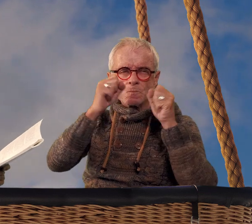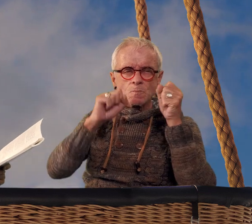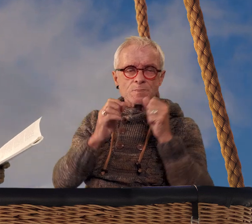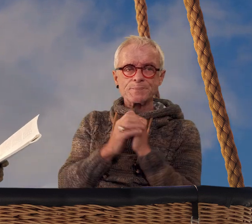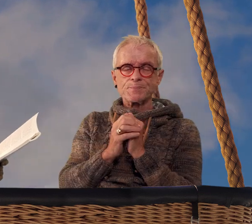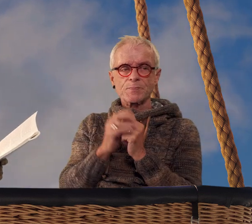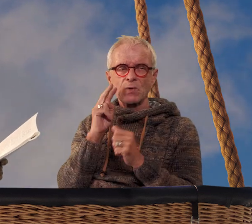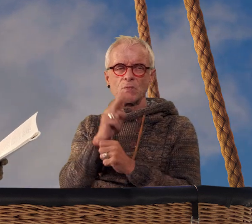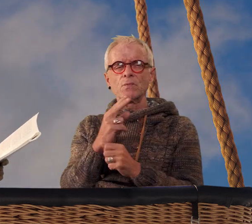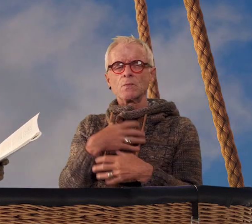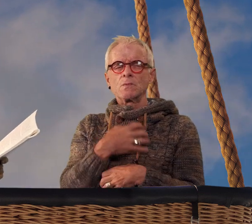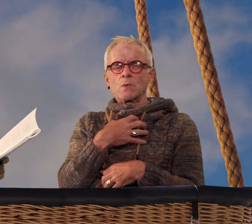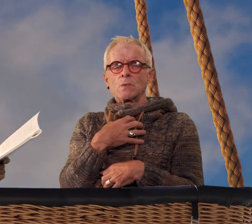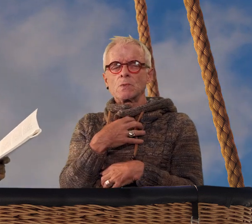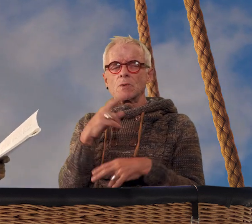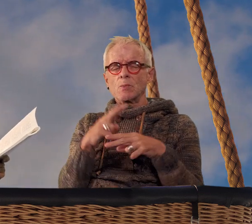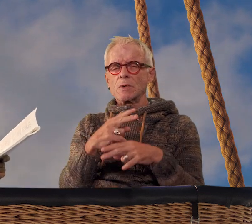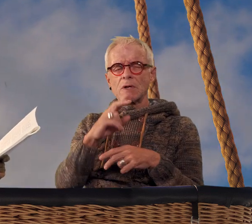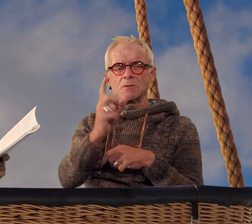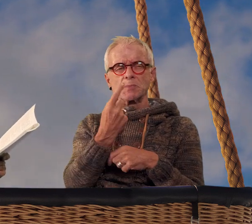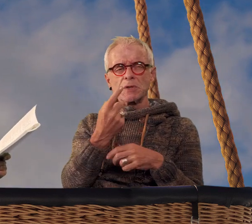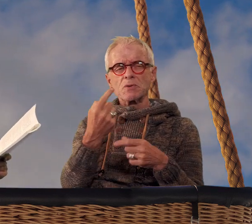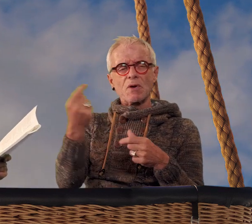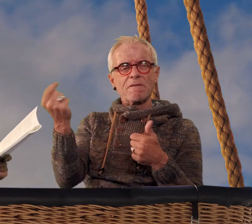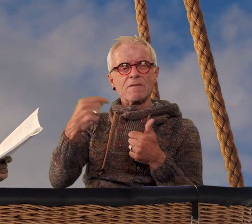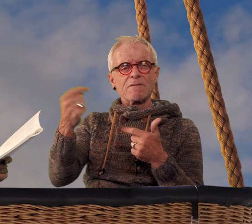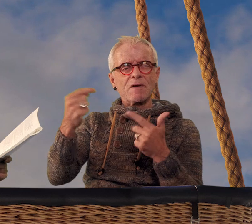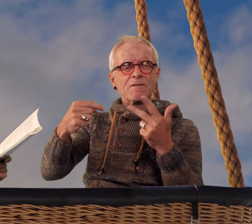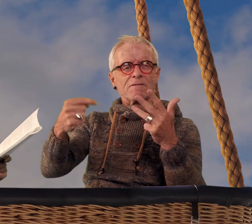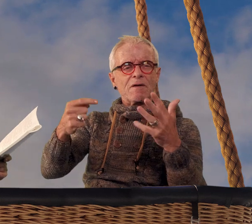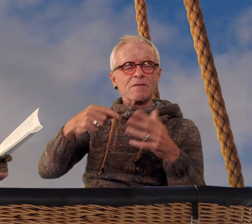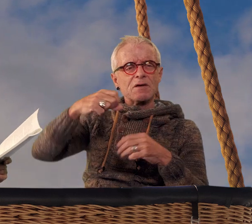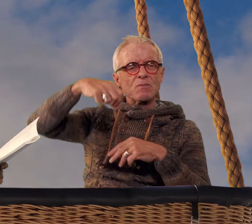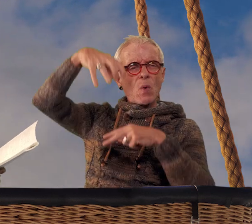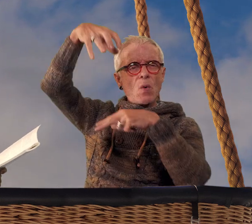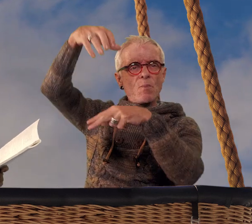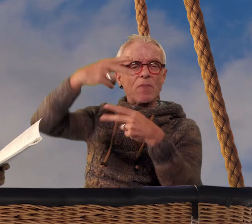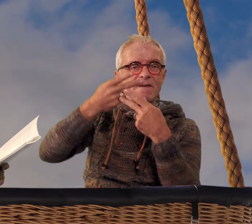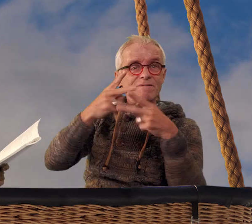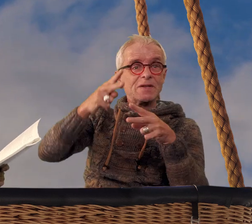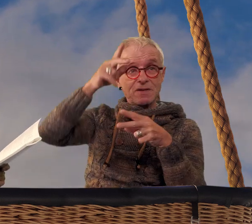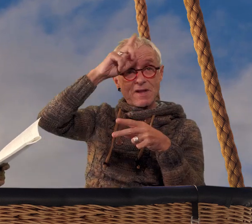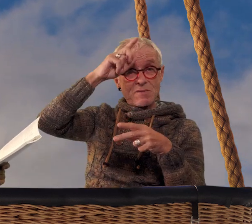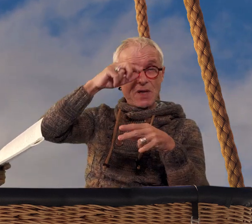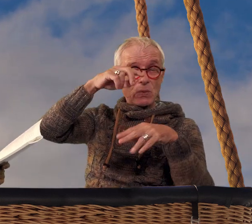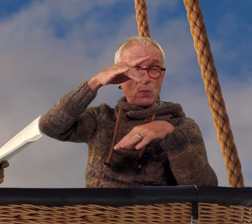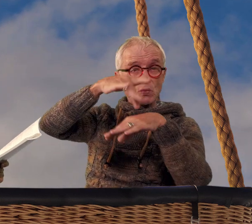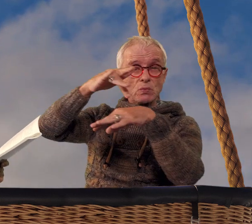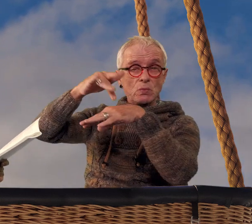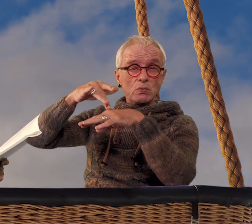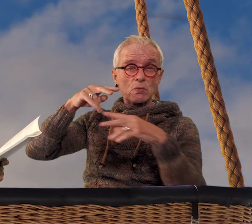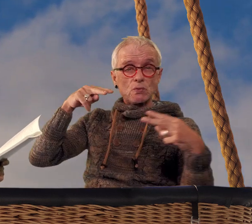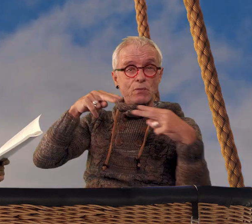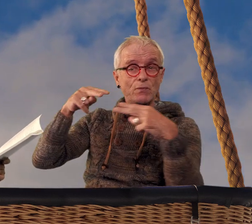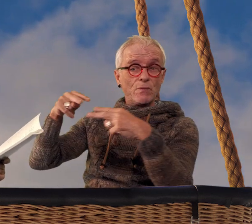Sa vue me frappa. C'est un spectateur assidu de mes ascensions que j'avais déjà rencontré dans plusieurs villes d'Allemagne. D'un air